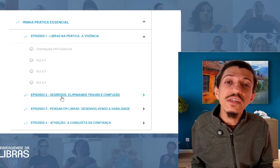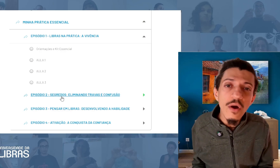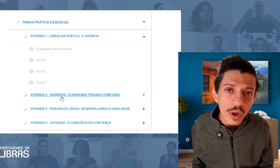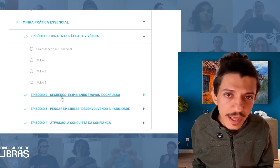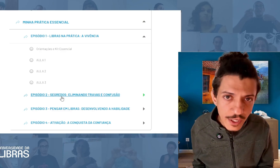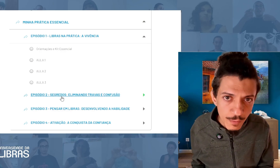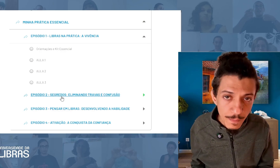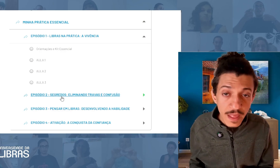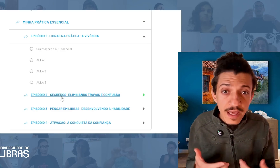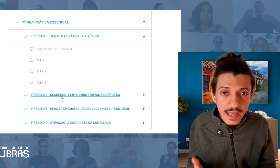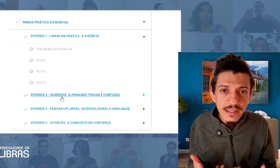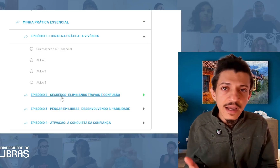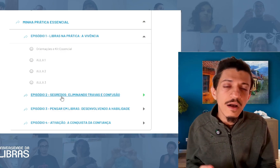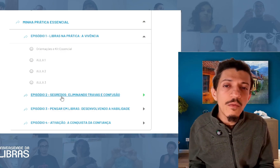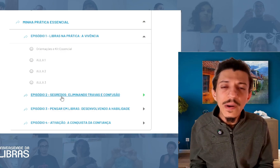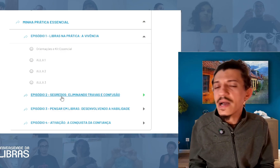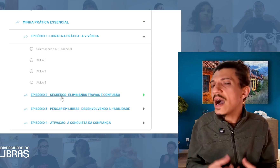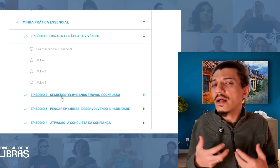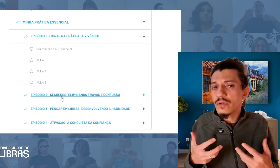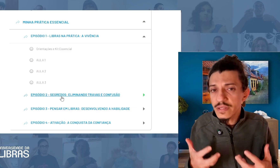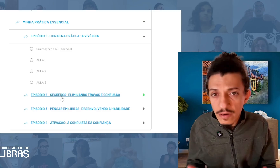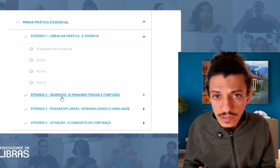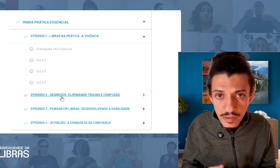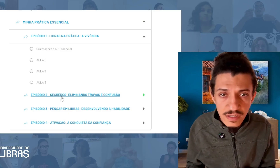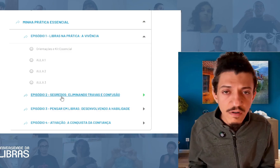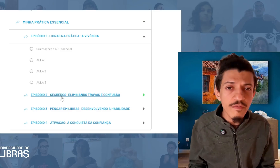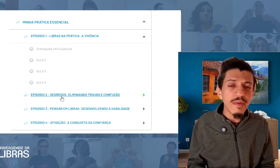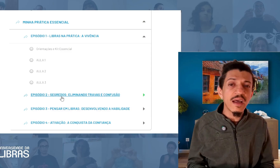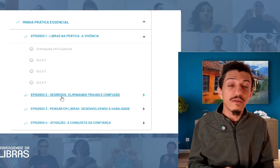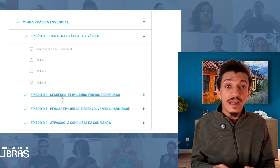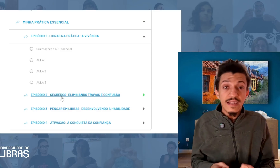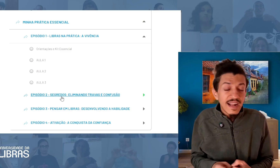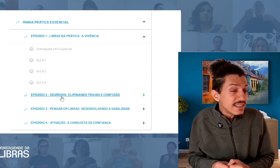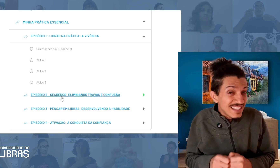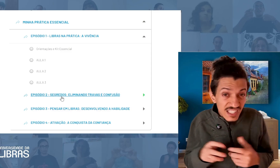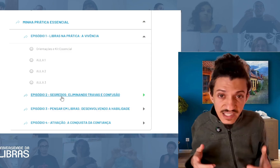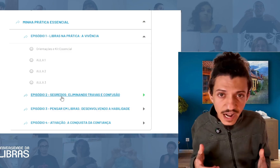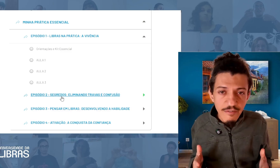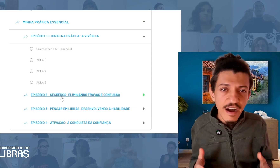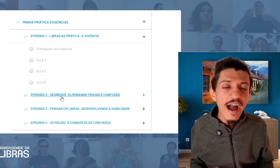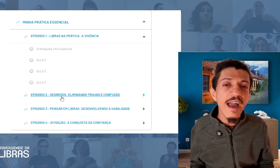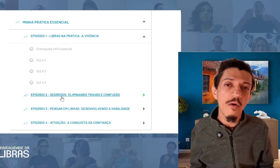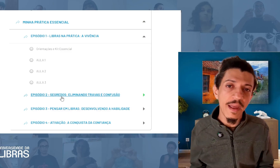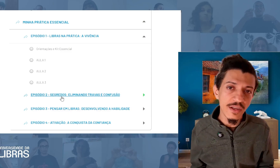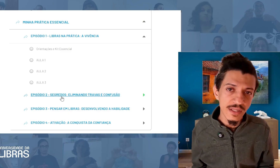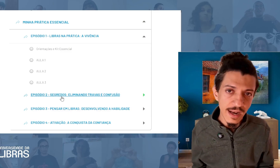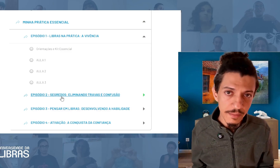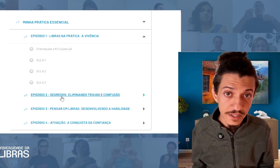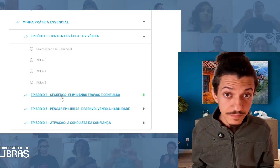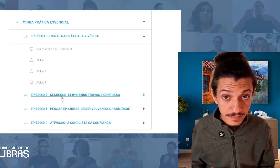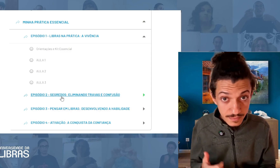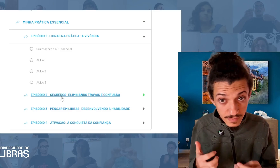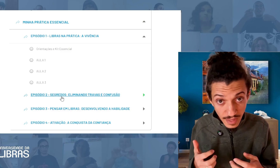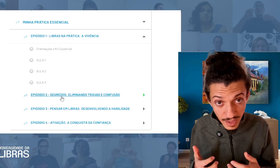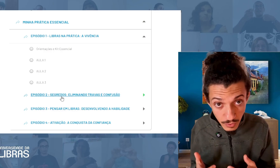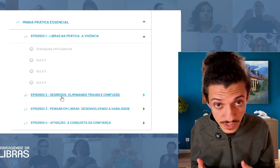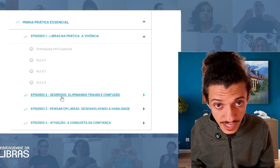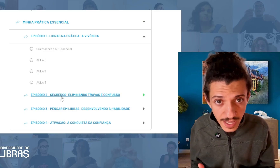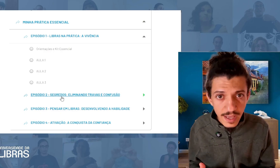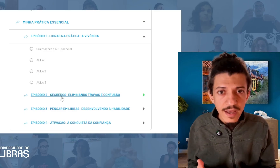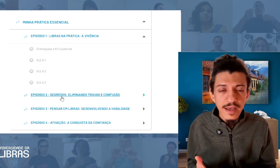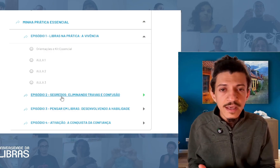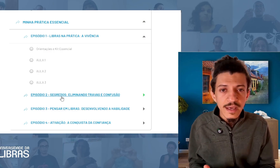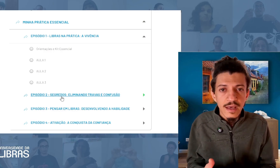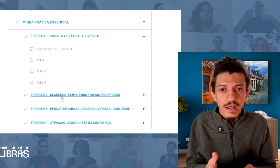no seu ritmo e ser acompanhado, e ter o seu desenvolvimento, ter esse destravar realmente na Libras. Eu